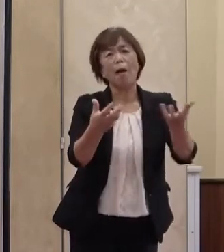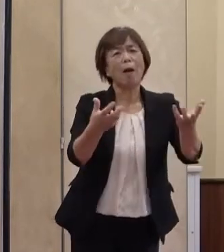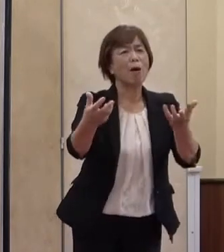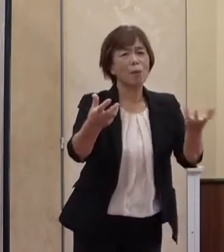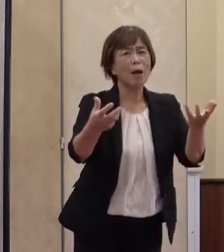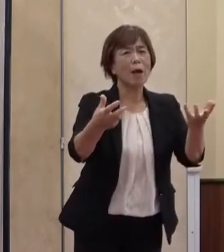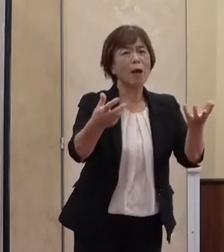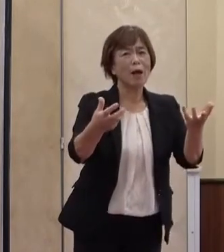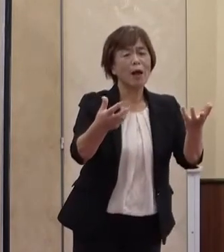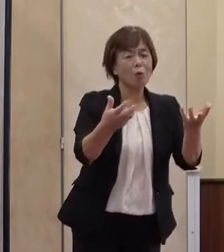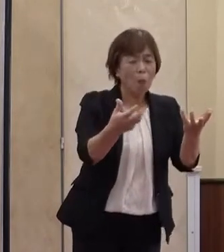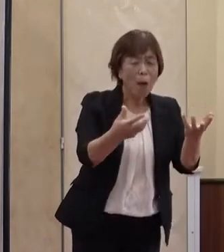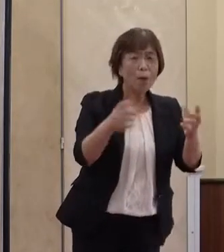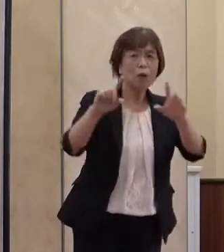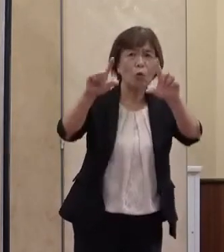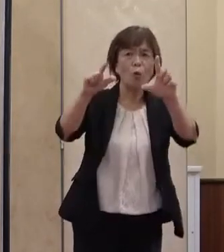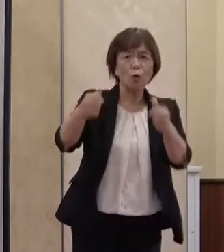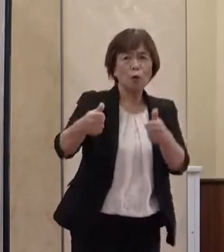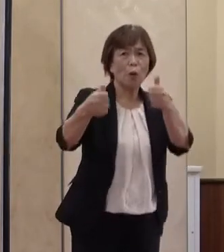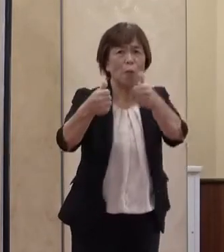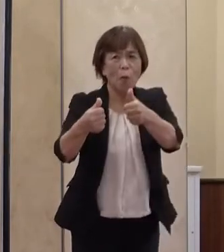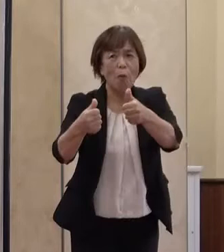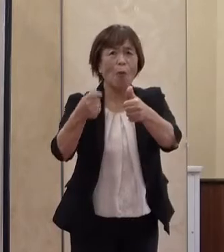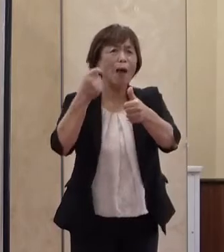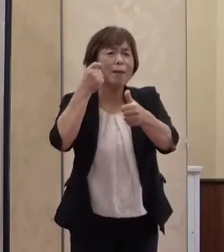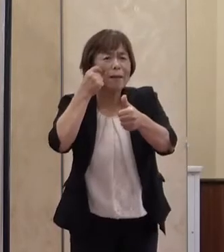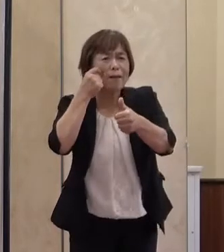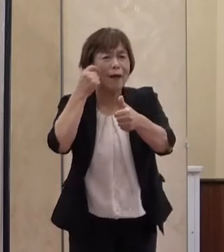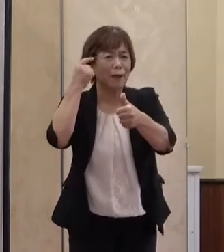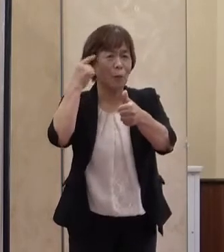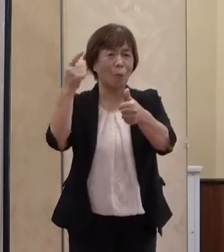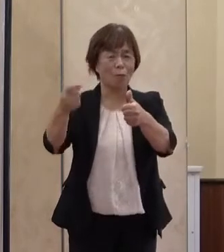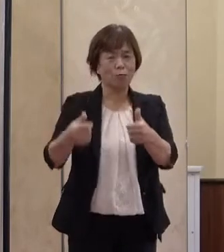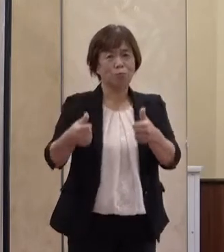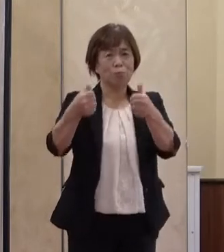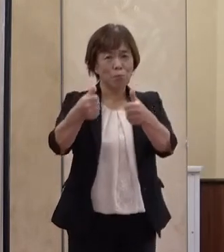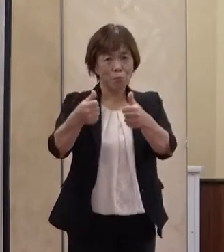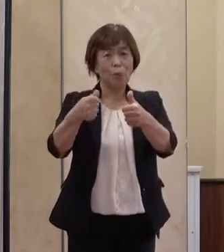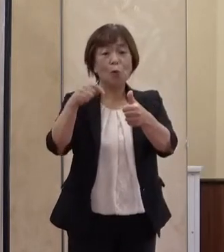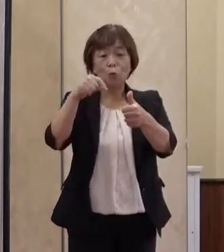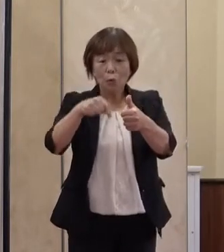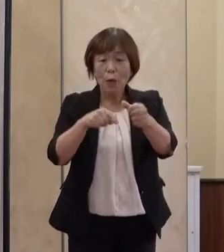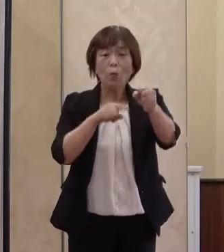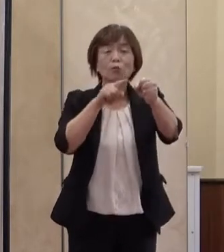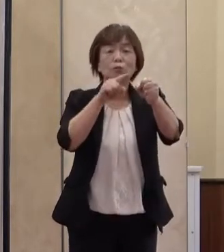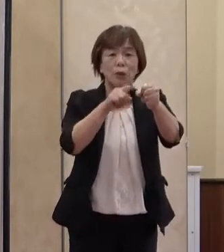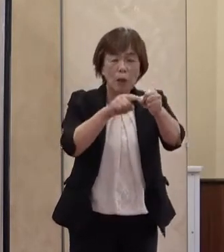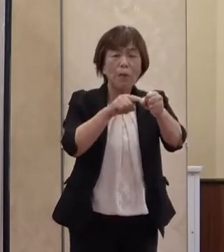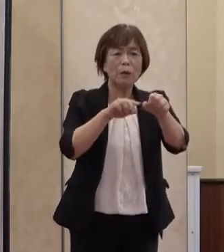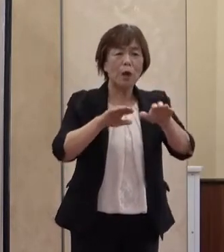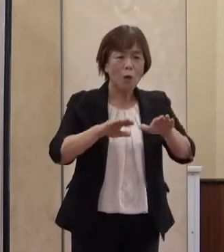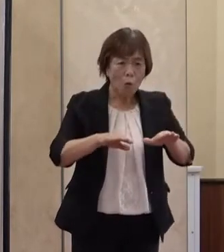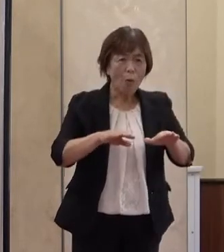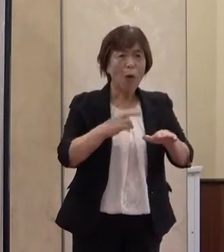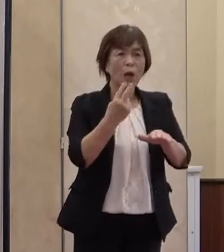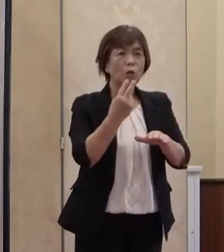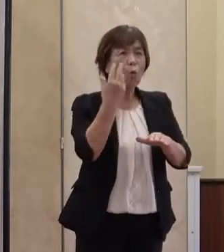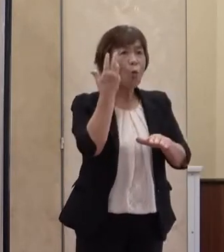ちできないと思いますから、まずはこの大阪というのを今回の住民投票で確立をさ